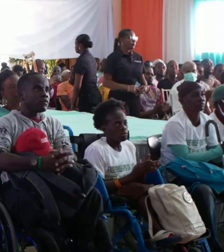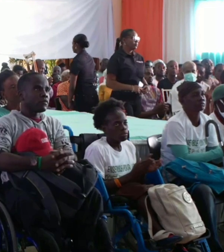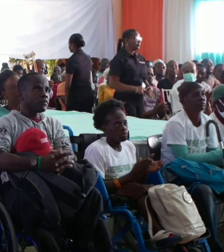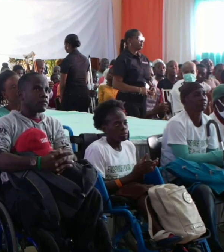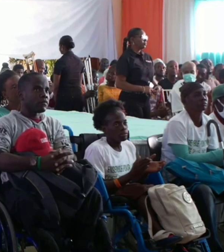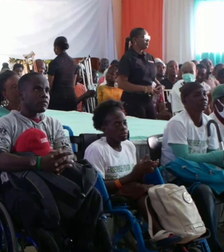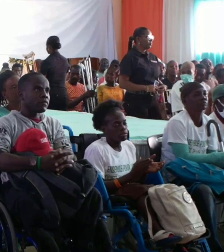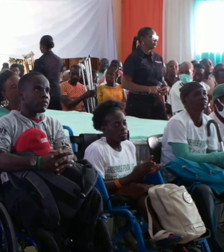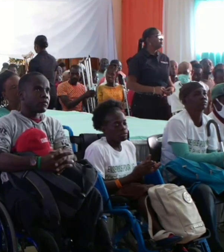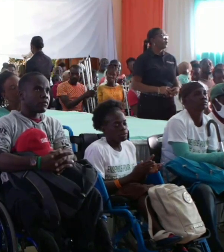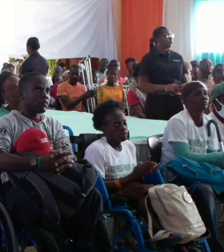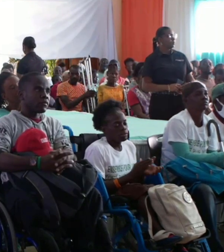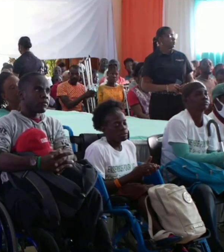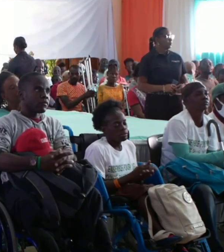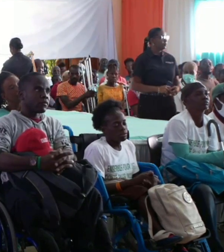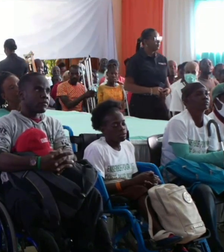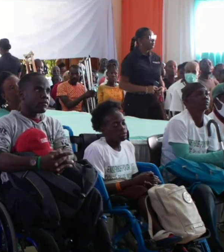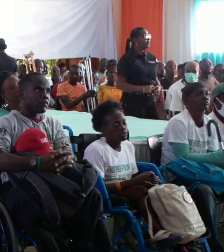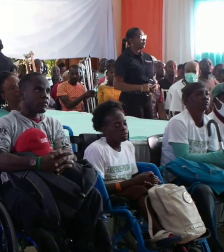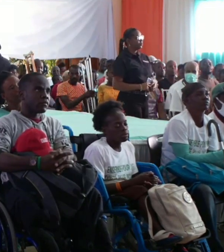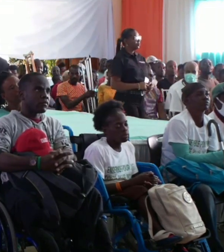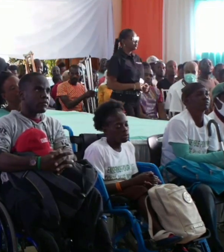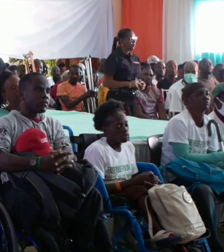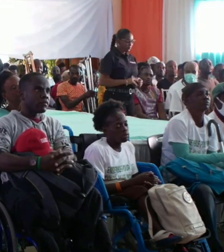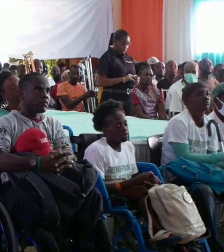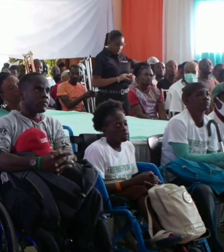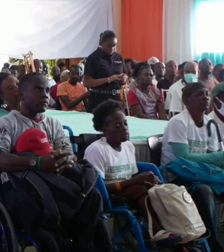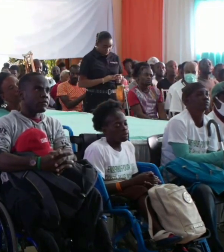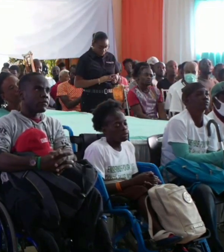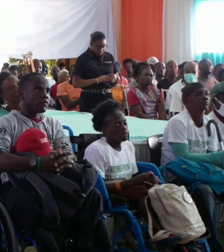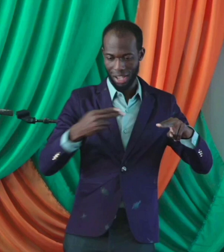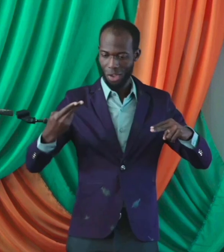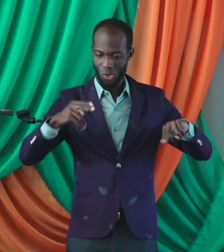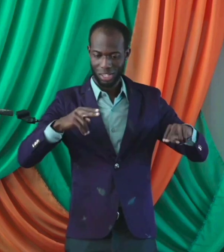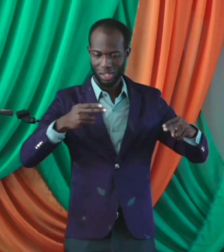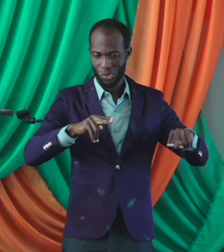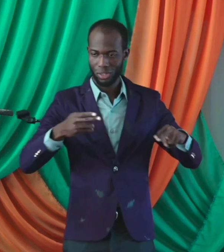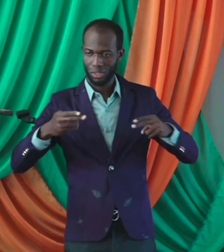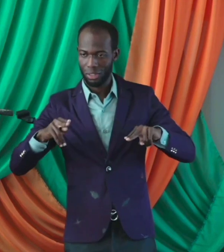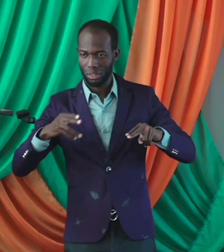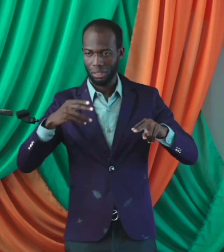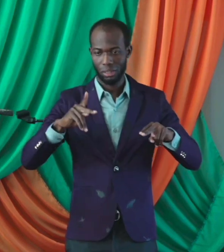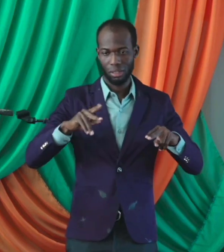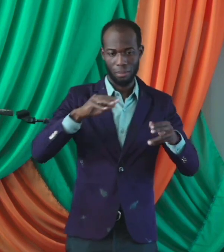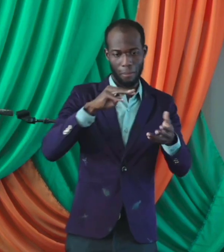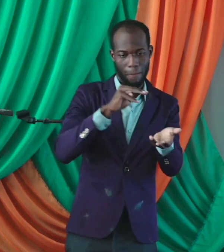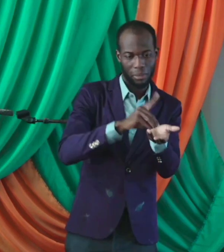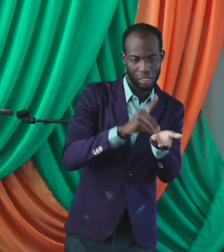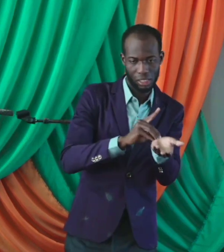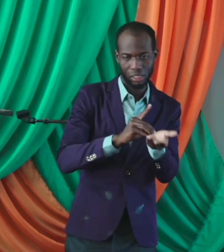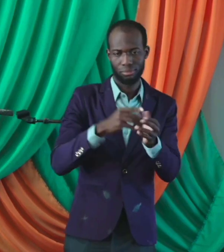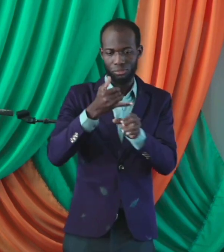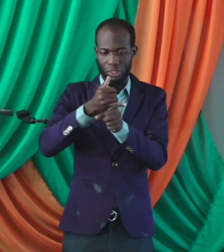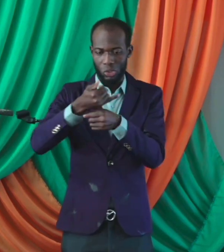Nous avons proposé au secrétaire d'État si on protocole d'accord pour que nous connaissions. Dans différentes disciplines, quelle est médecine, quelle est